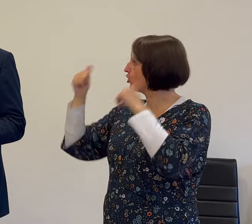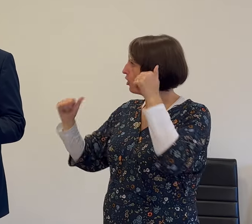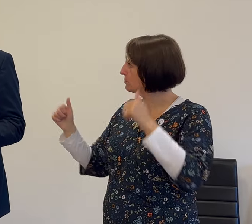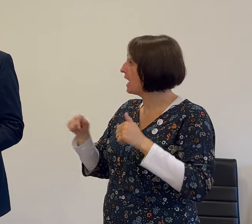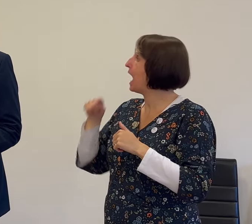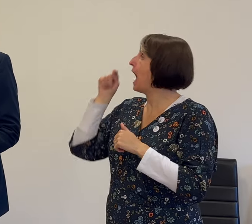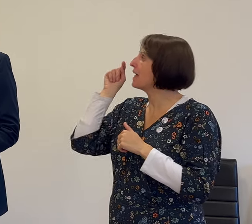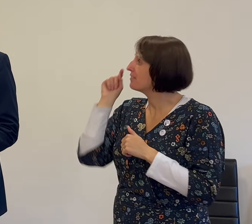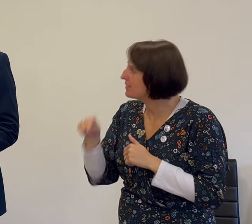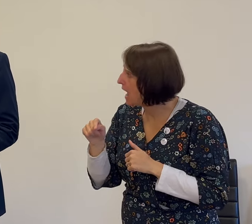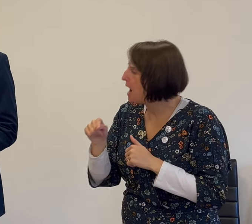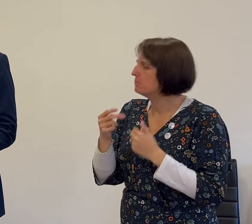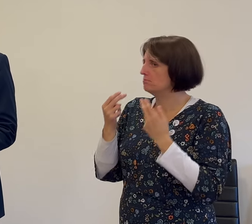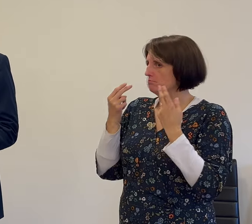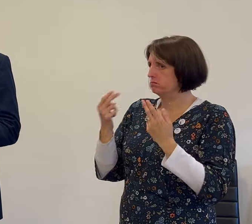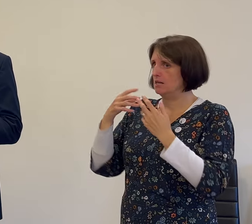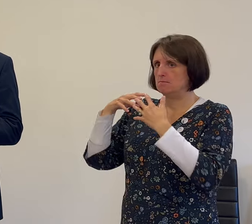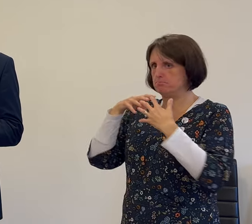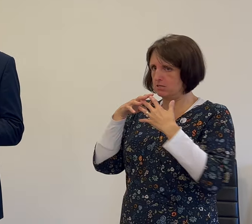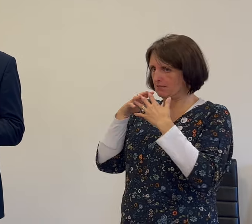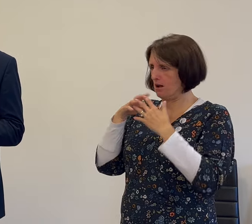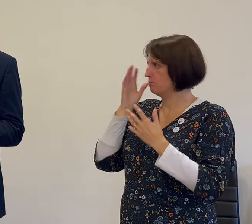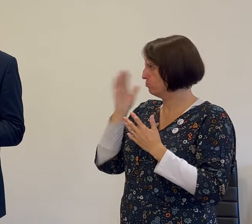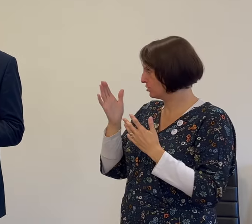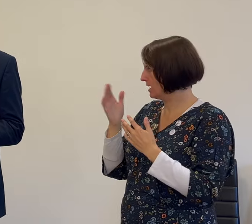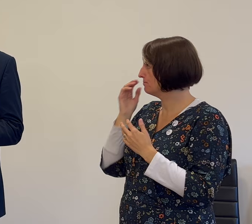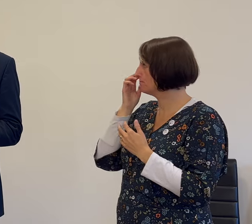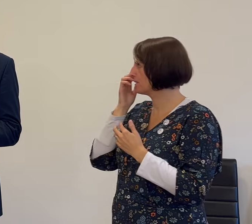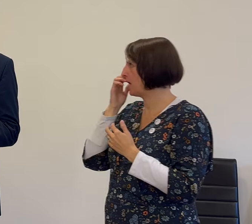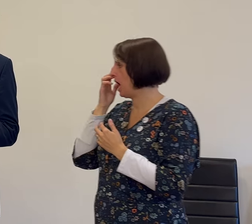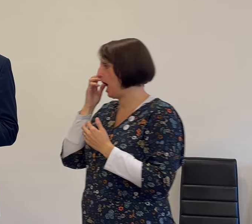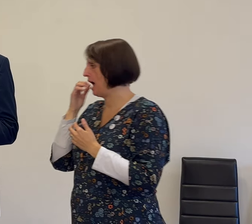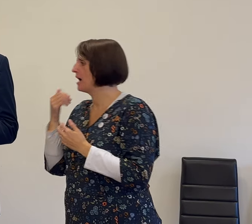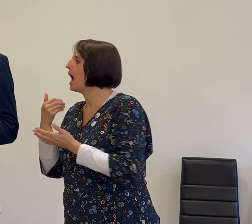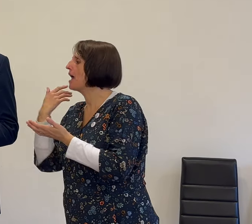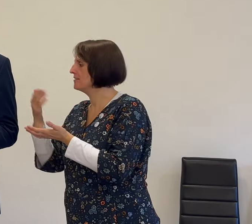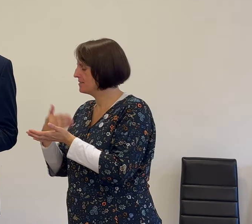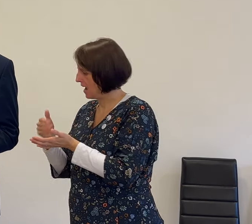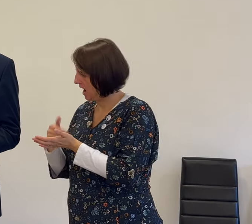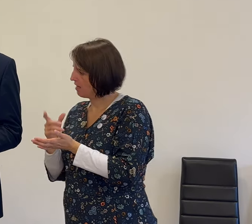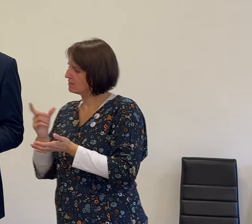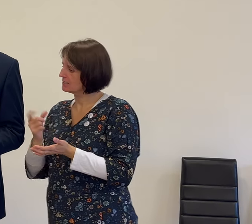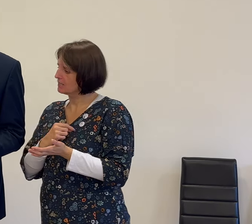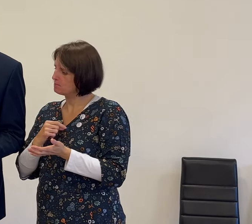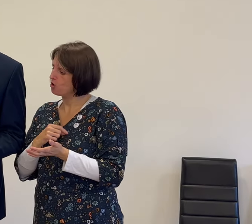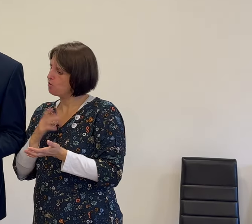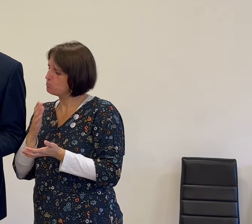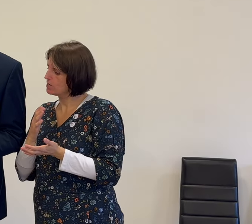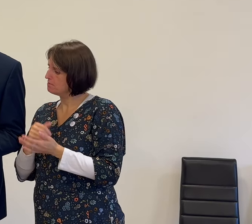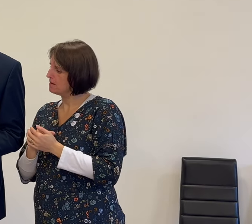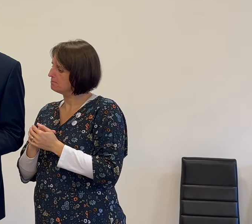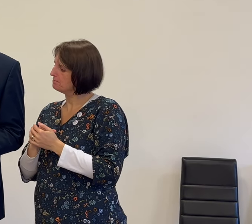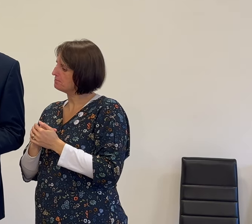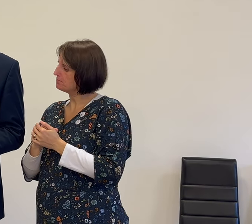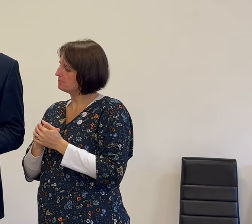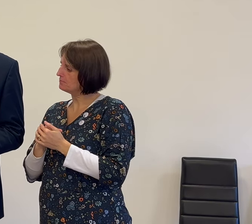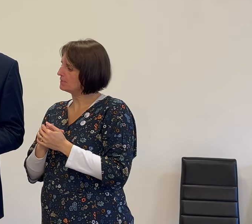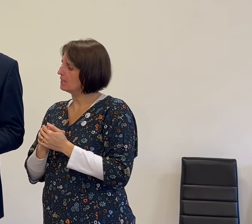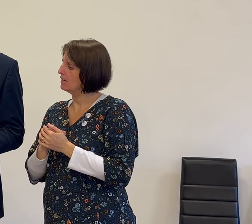se odehraje důležitá bitva. Pojďme se podívat, teď už můžete hledat společně se mnou. Je to 1. Samuelova, 17.